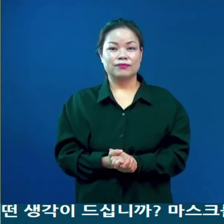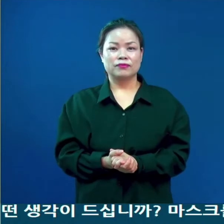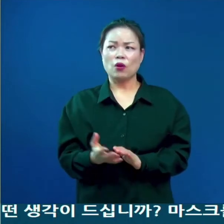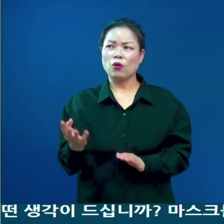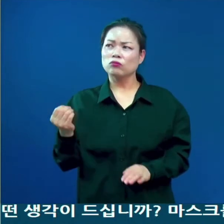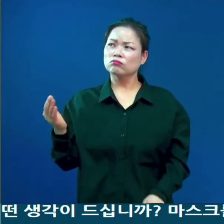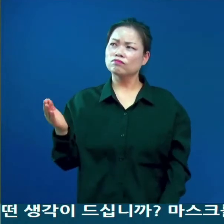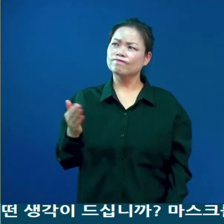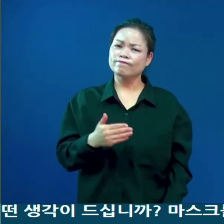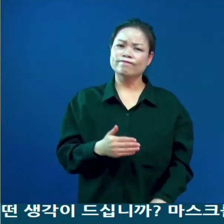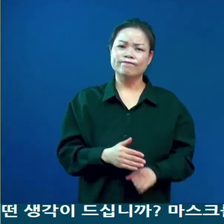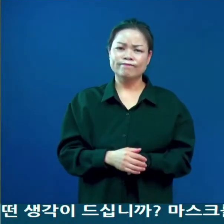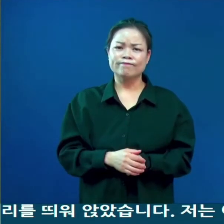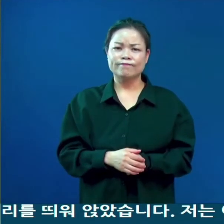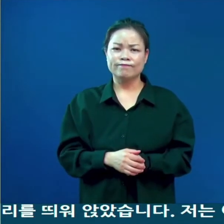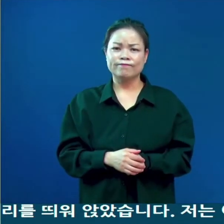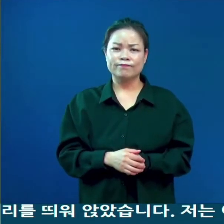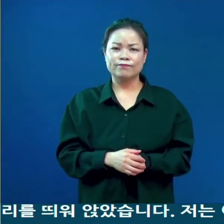언제부턴가